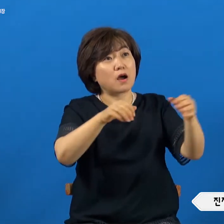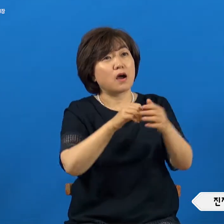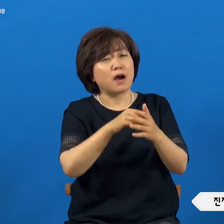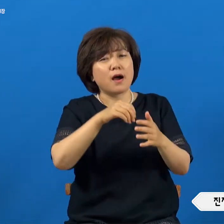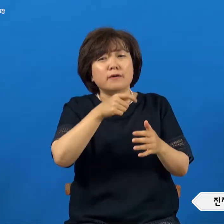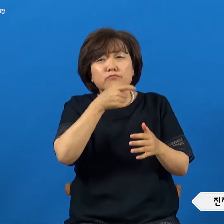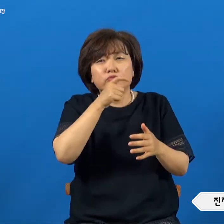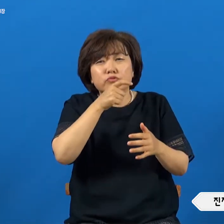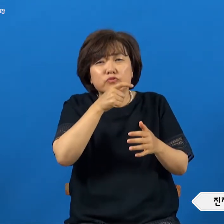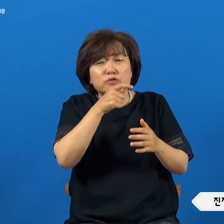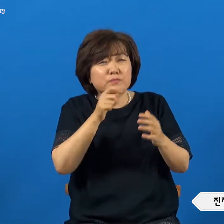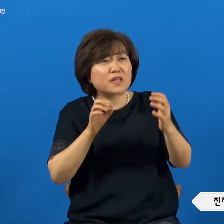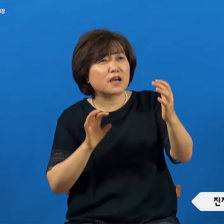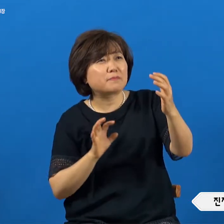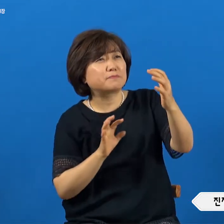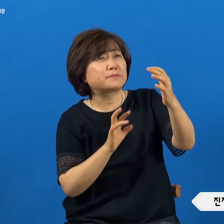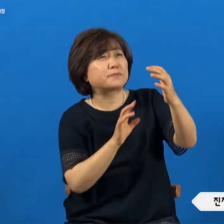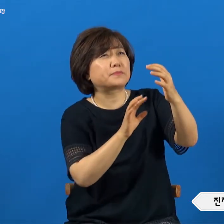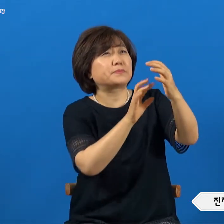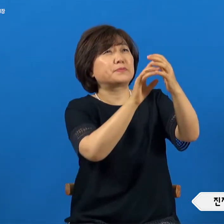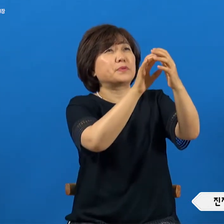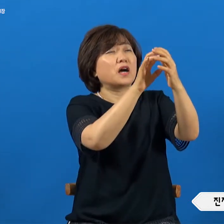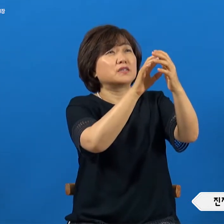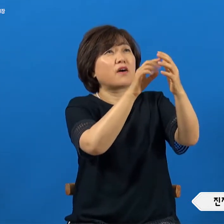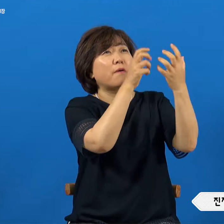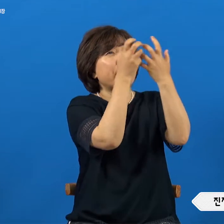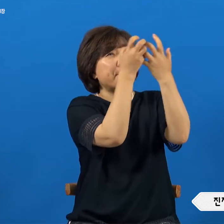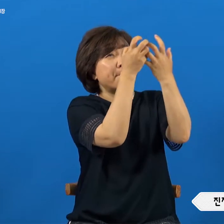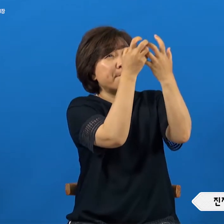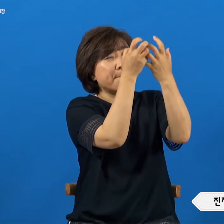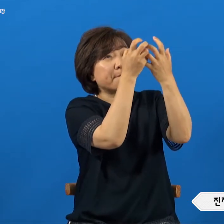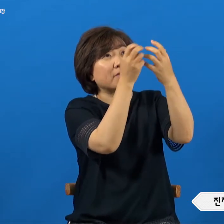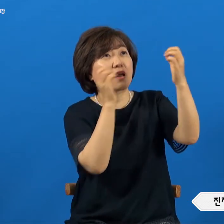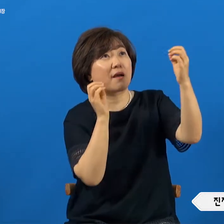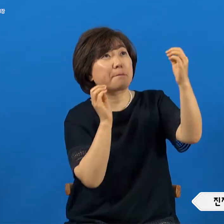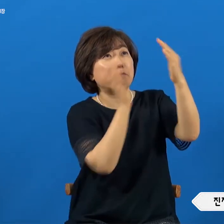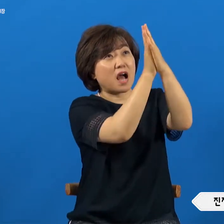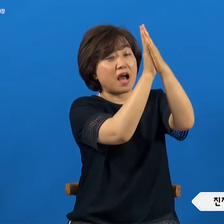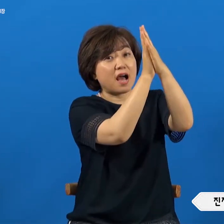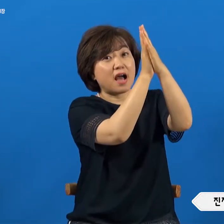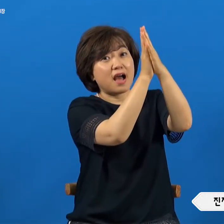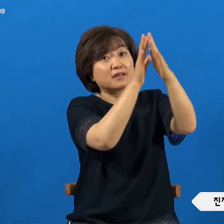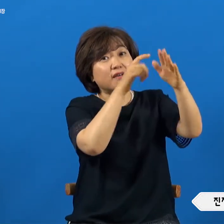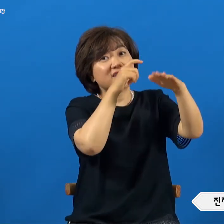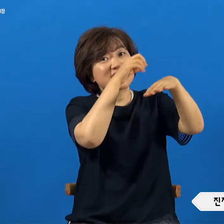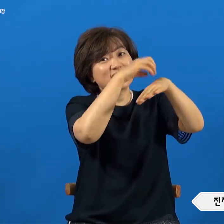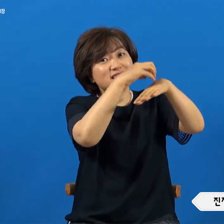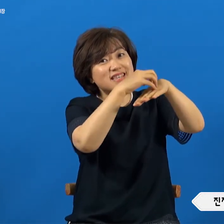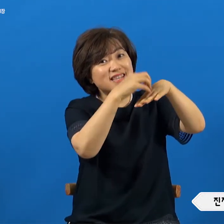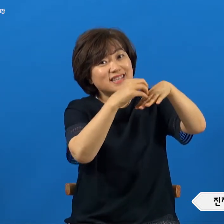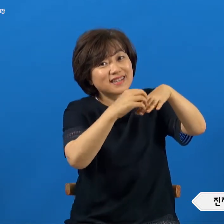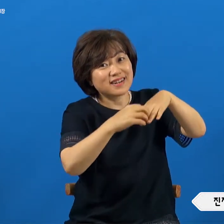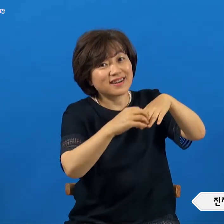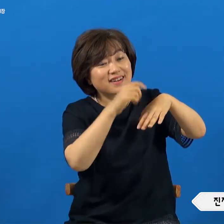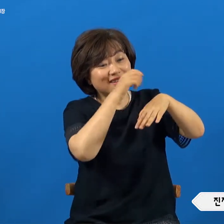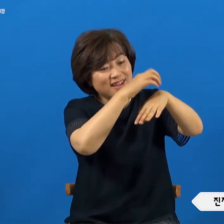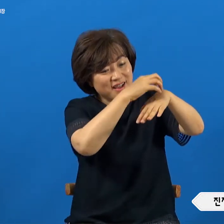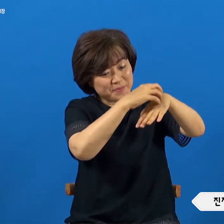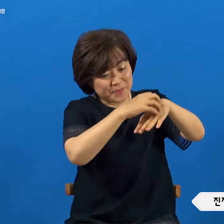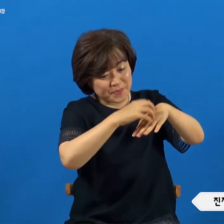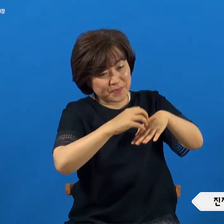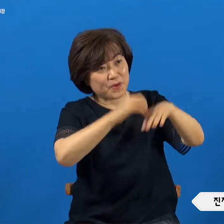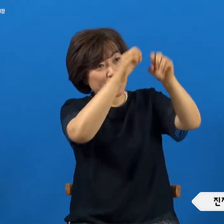못하고 차가운 공기와 부딪혀서 이슬이 되어집니다. 그 이슬은 마치 가랑비처럼 이스라엘의